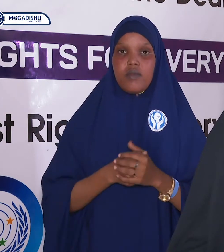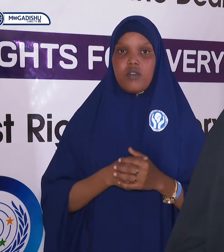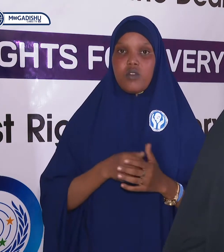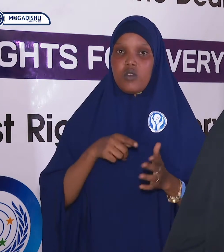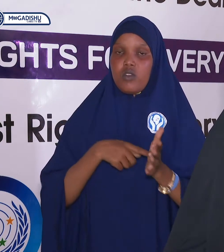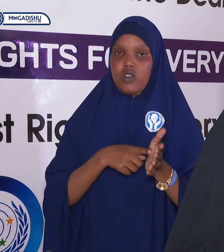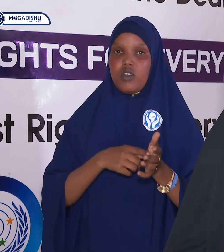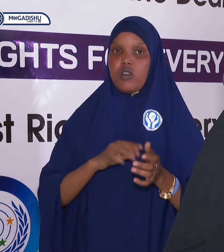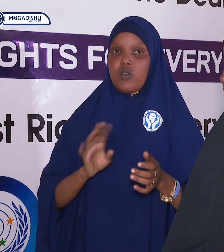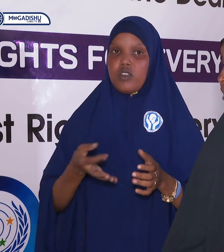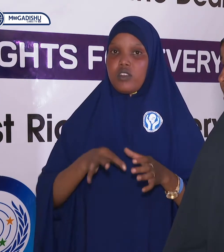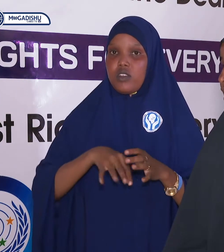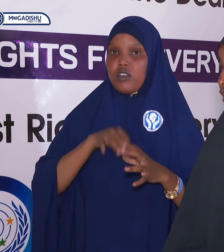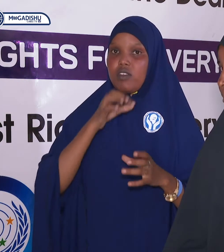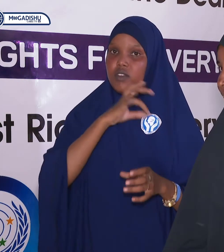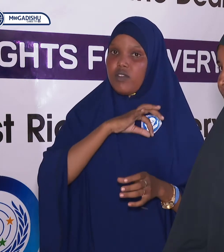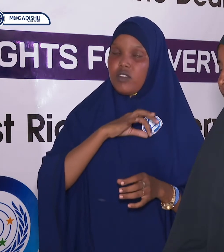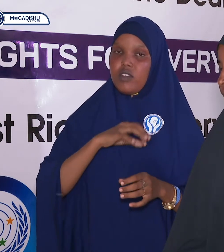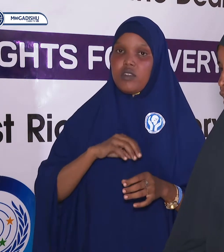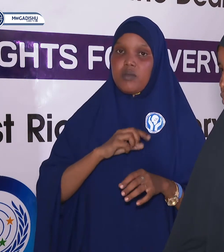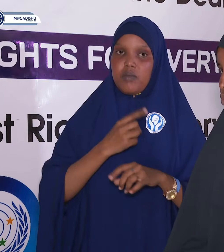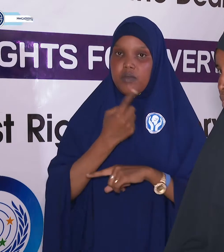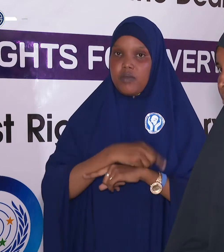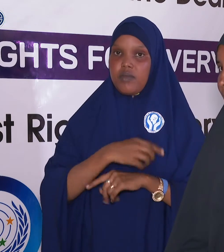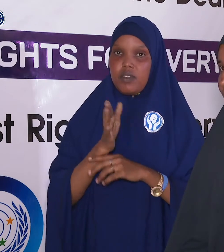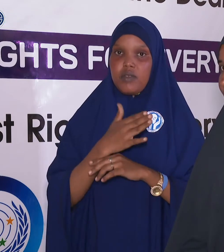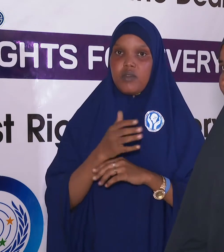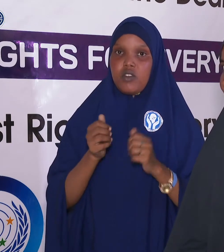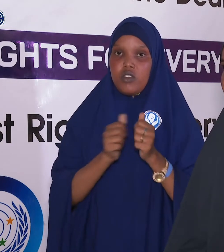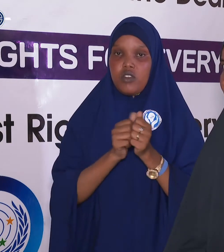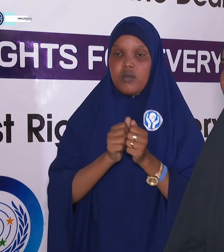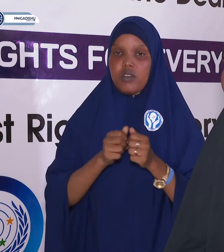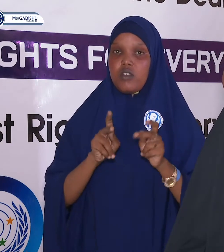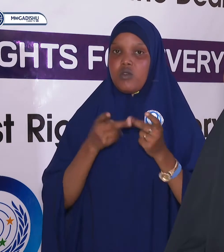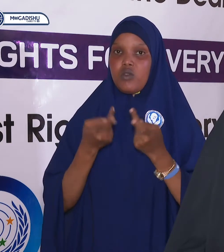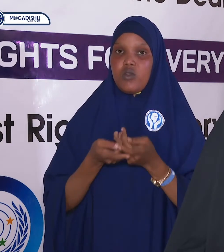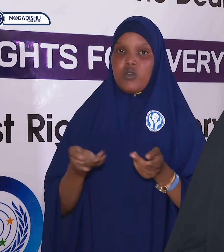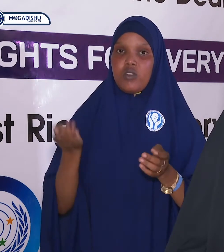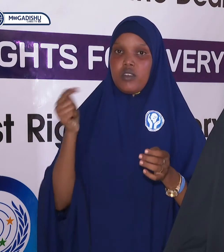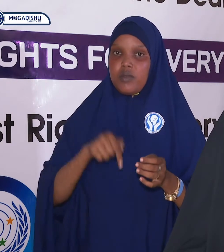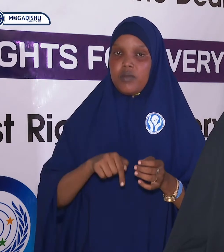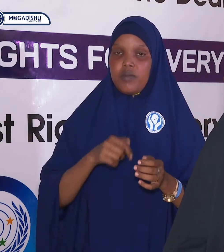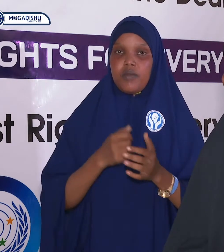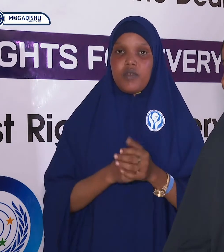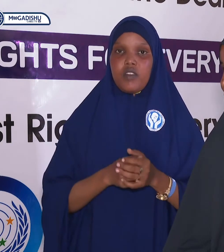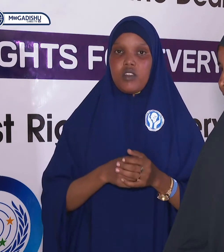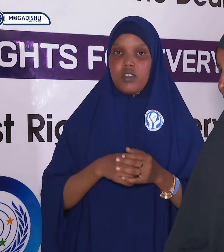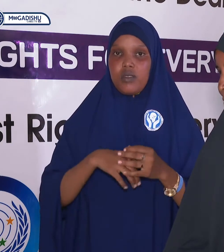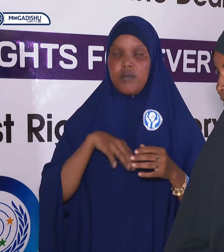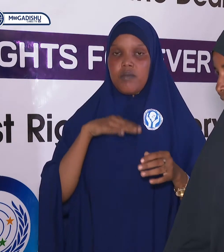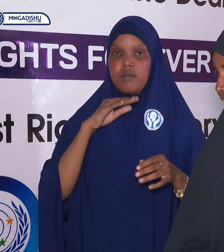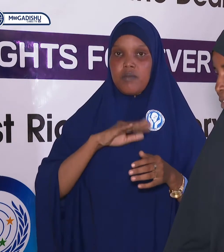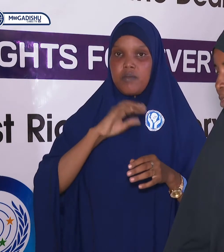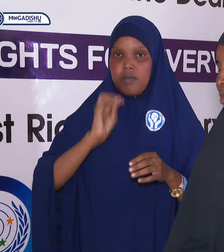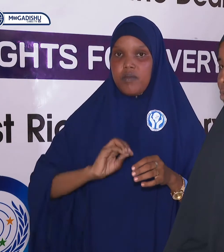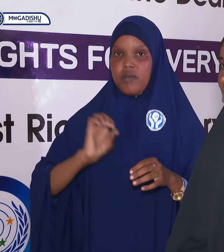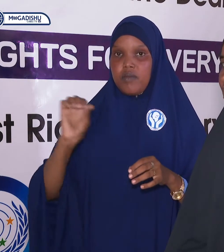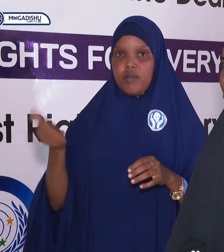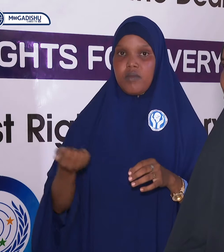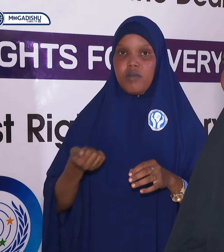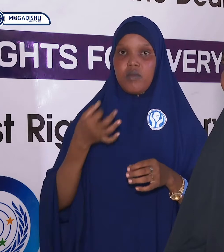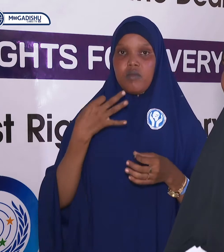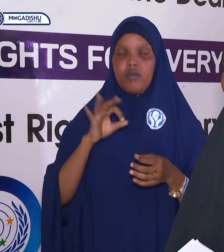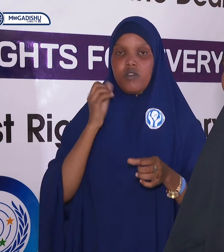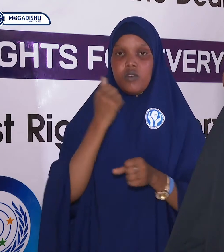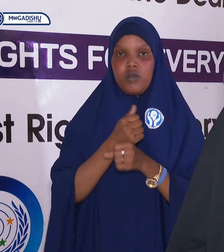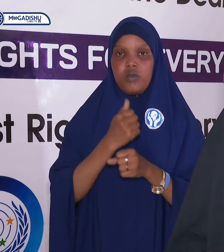faa'iidaystaan maalmaha Khamiista iyo Jimcada inay isugu yimaadaan halkan. Waxaa jira macalimiinta qaar si tabaracda ku shaqeeya, kuwaasi